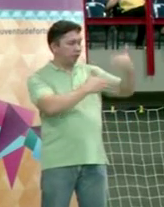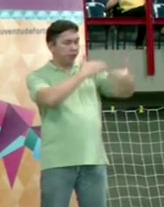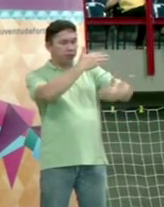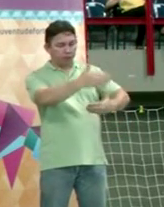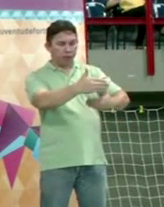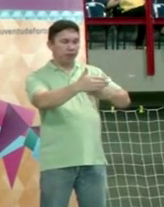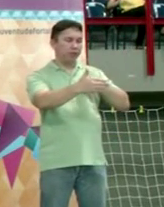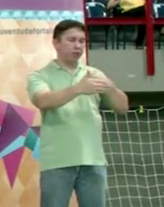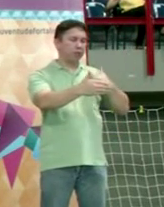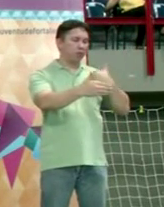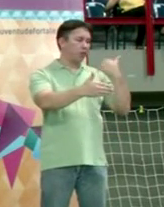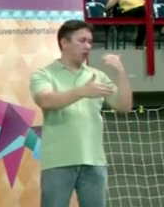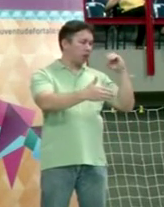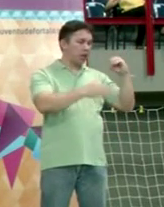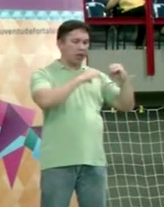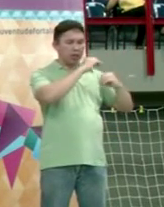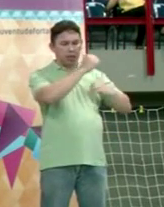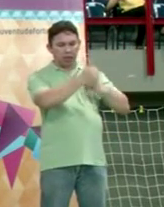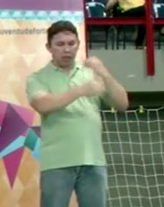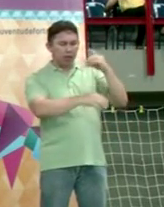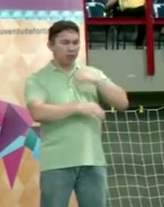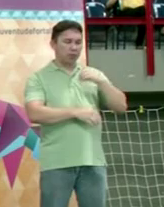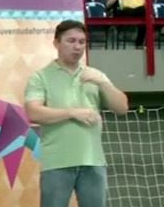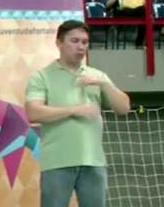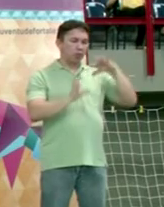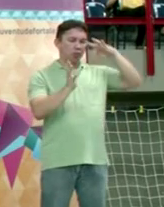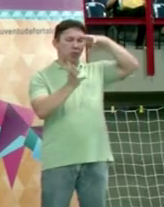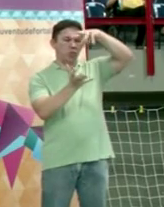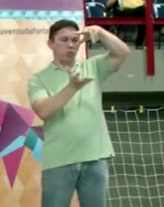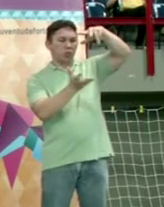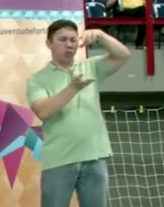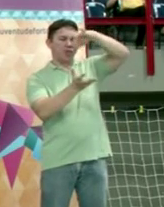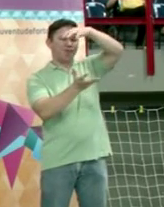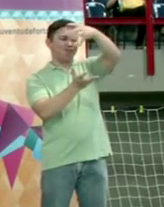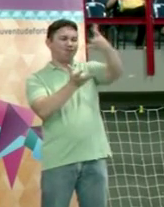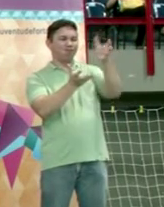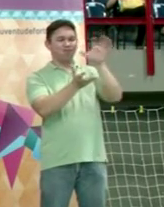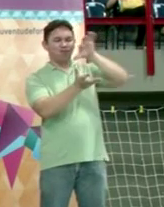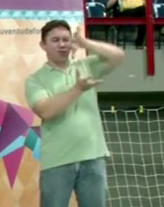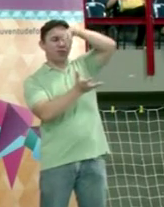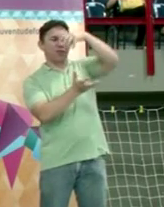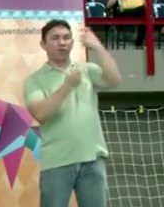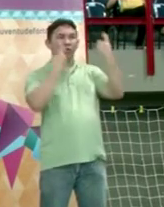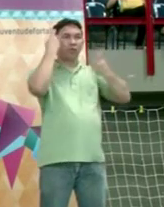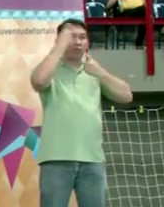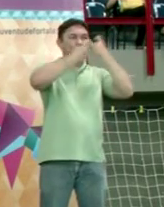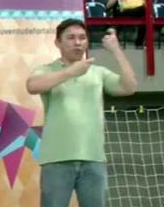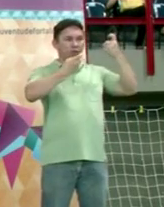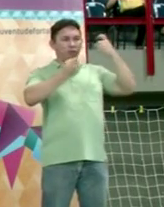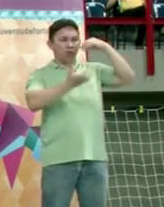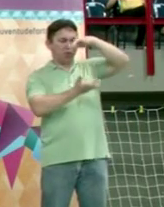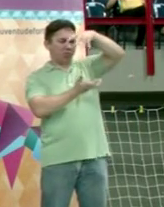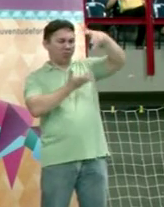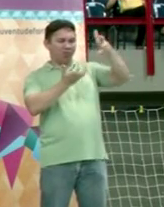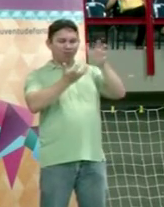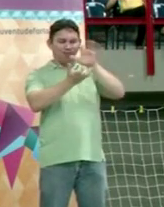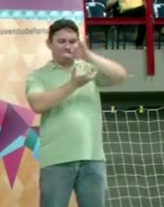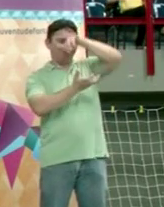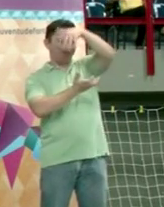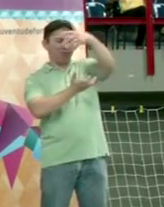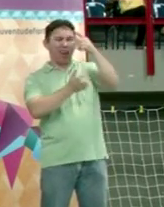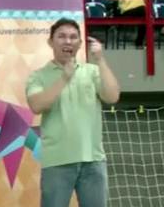estufa tem se intensificado de maneira preocupante, sendo esse efeito muitas